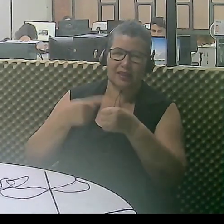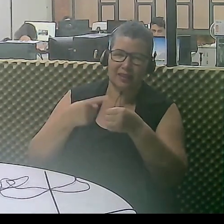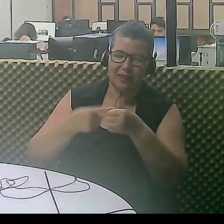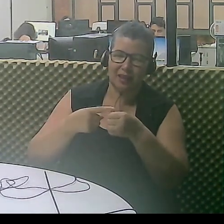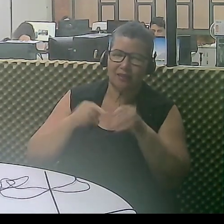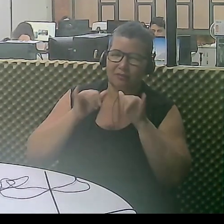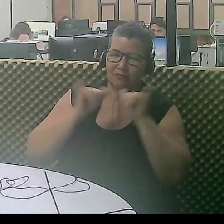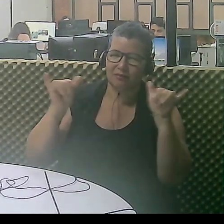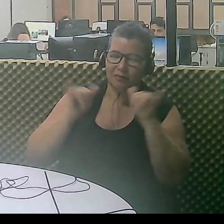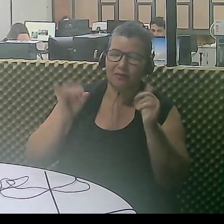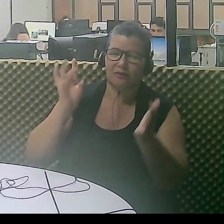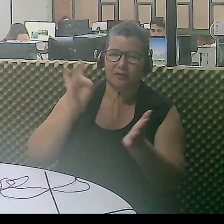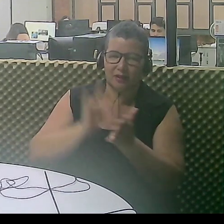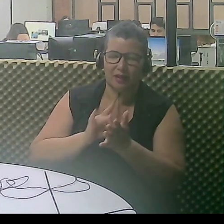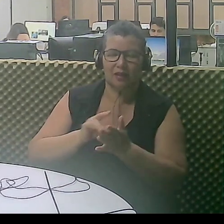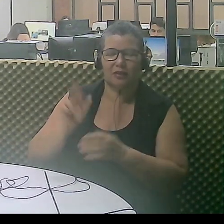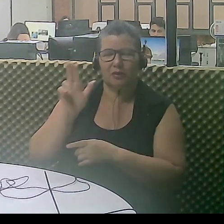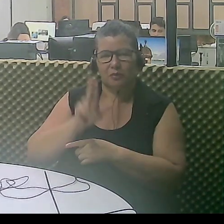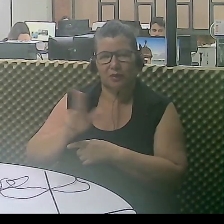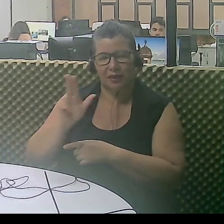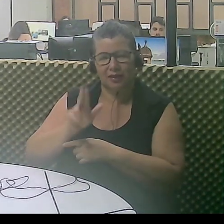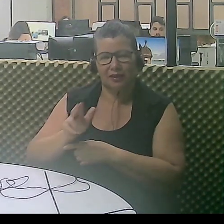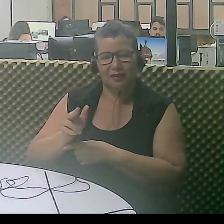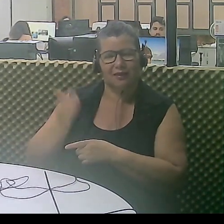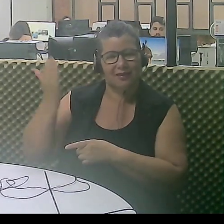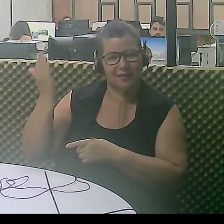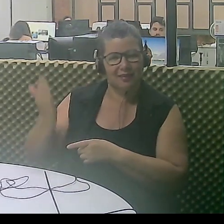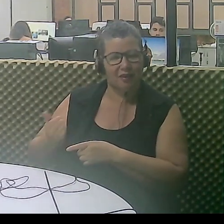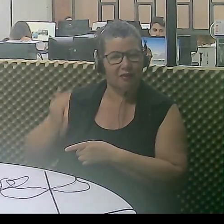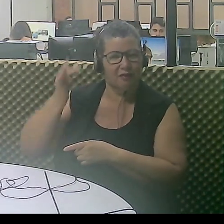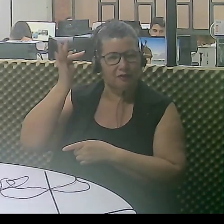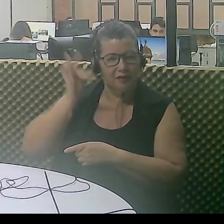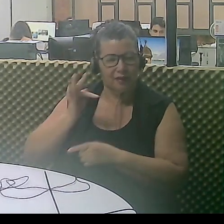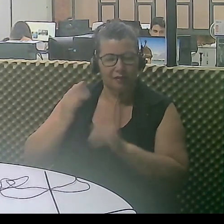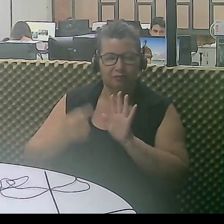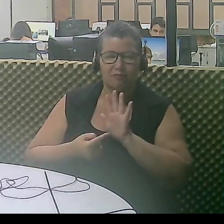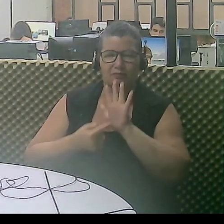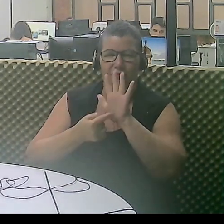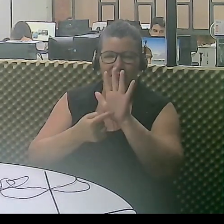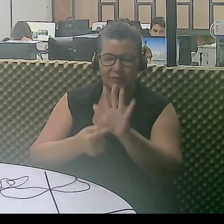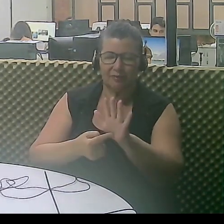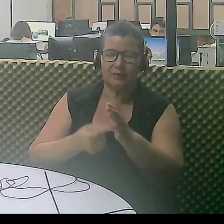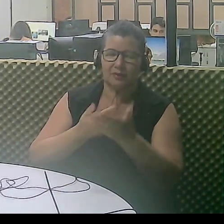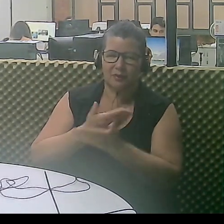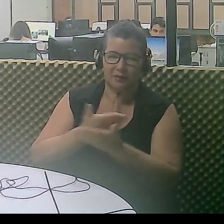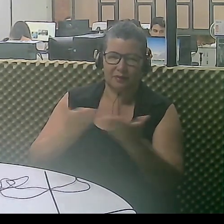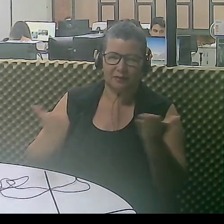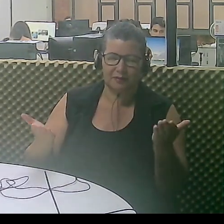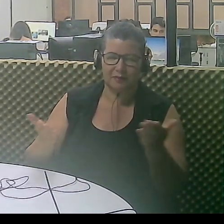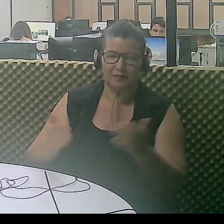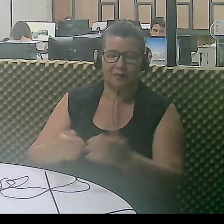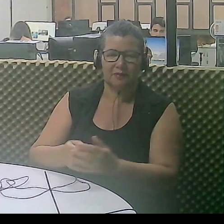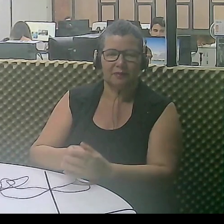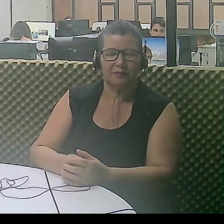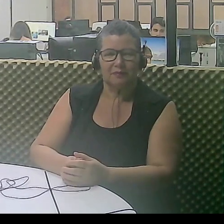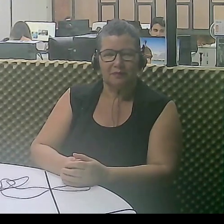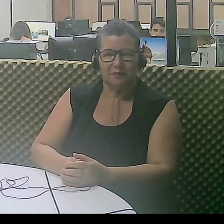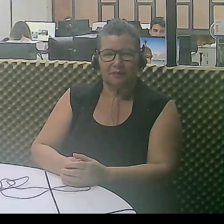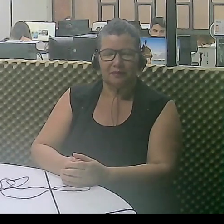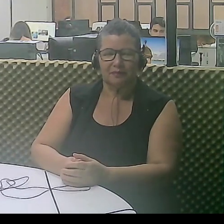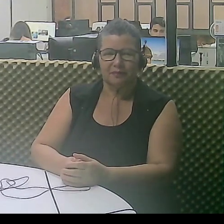fato acontece em Uberlândia. Eu sou o Fernando Cássio e começamos com os destaques da edição de hoje.